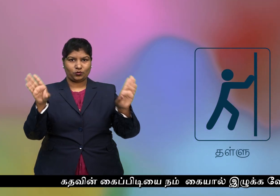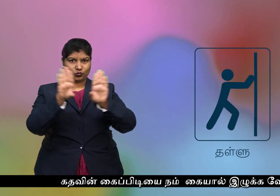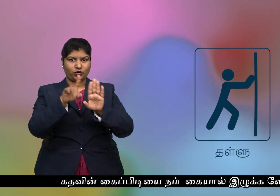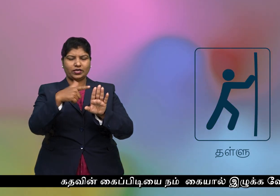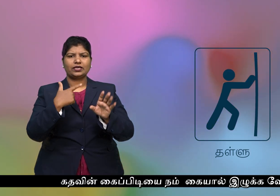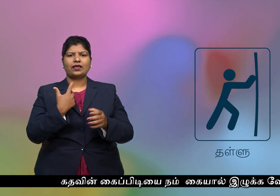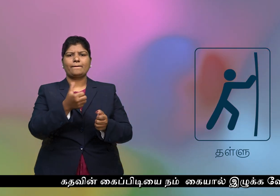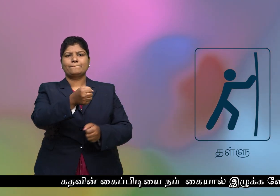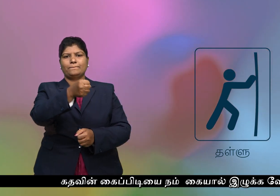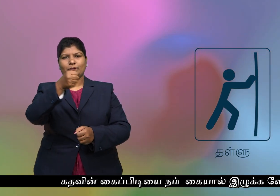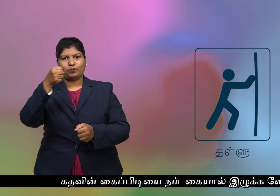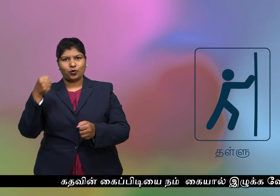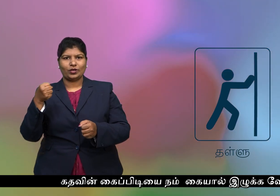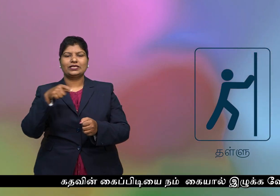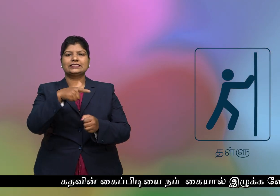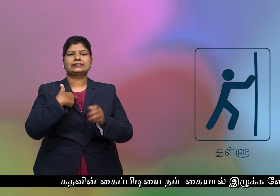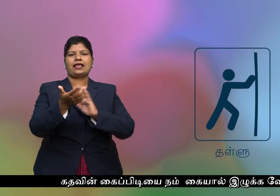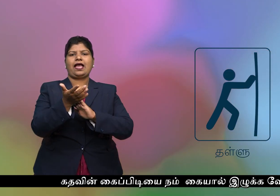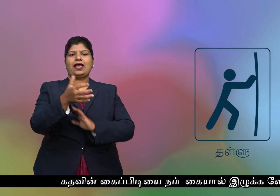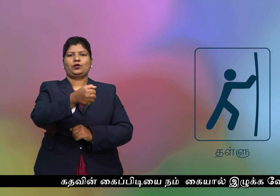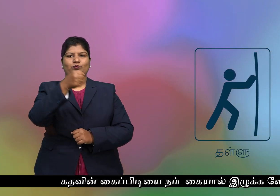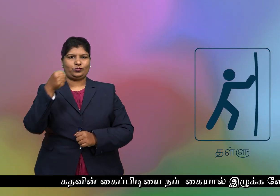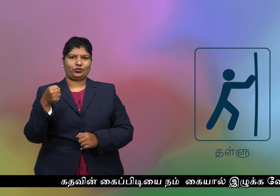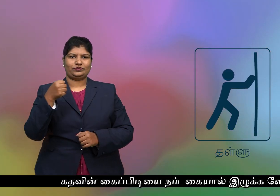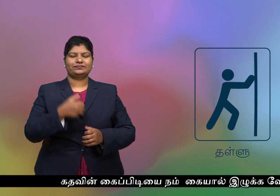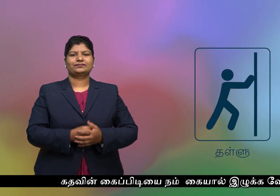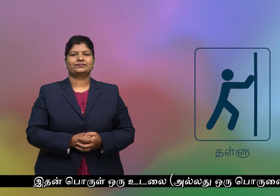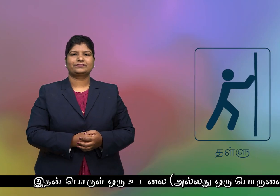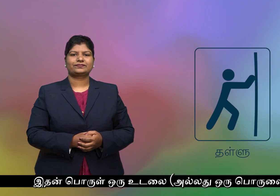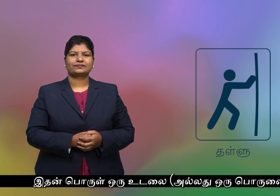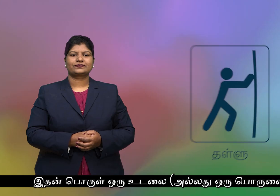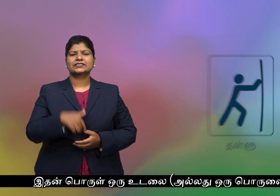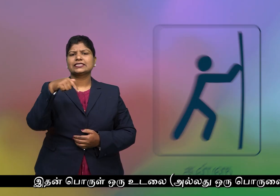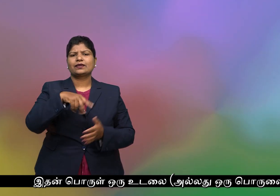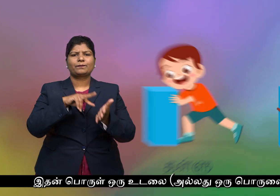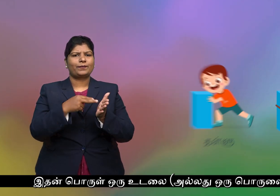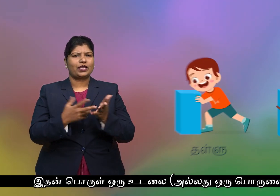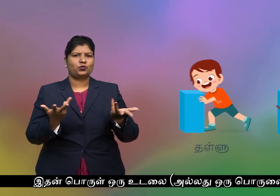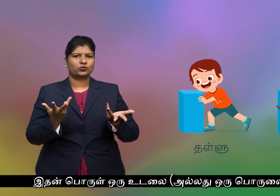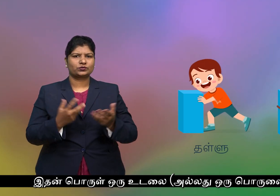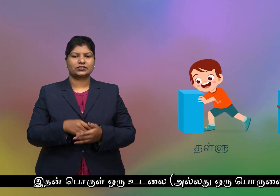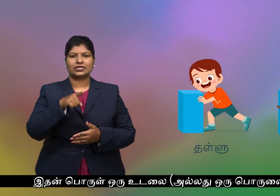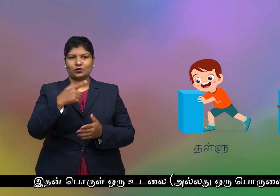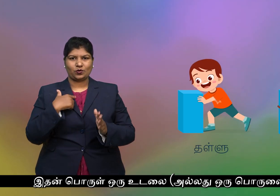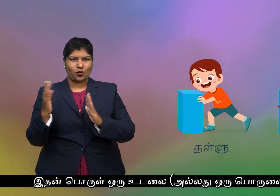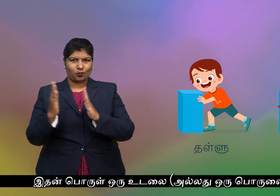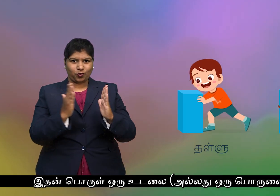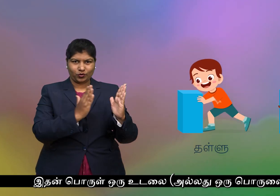கதவின் கைப்பிடியை நாம் கையால் இழுக்க வேண்டும். இதன் பொருள் ஒரு உடலை, அதாவது ஒரு